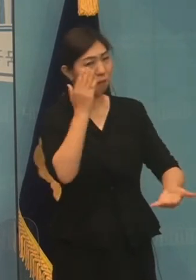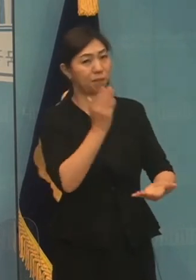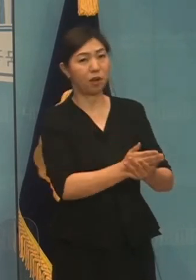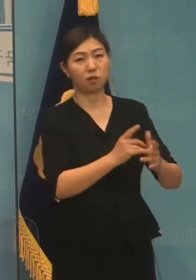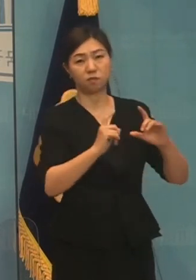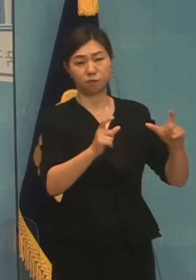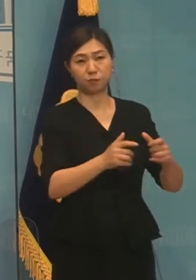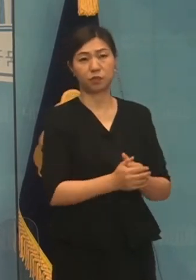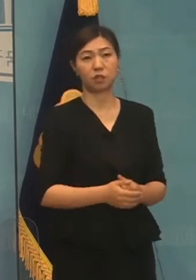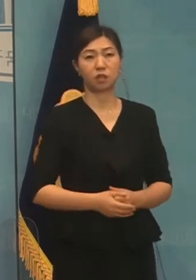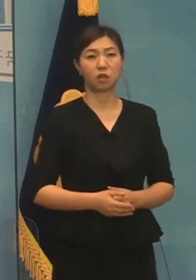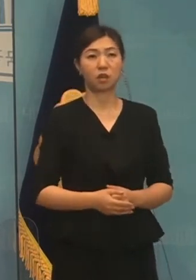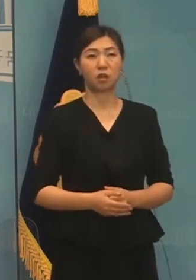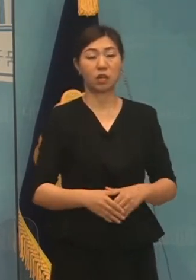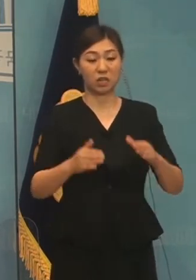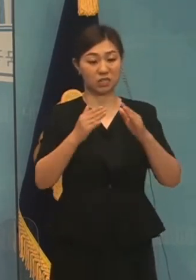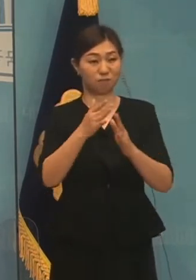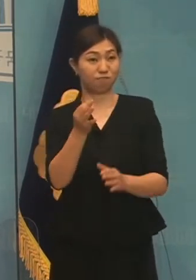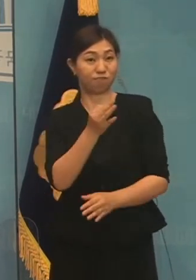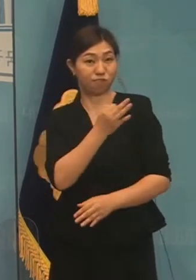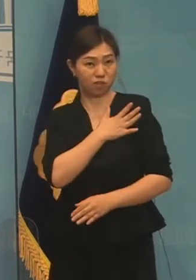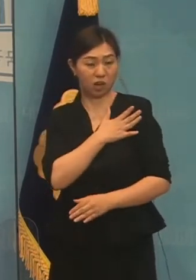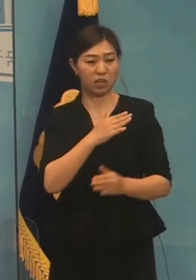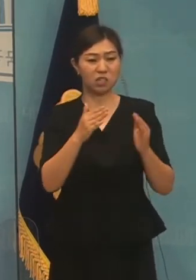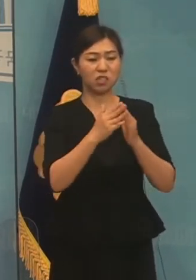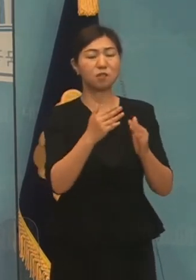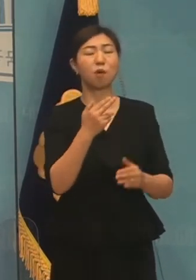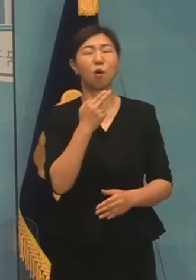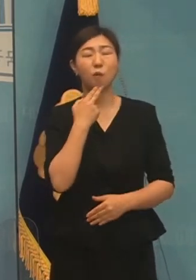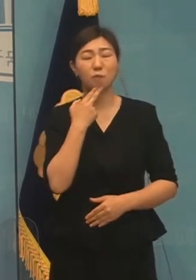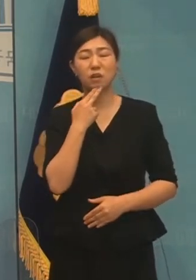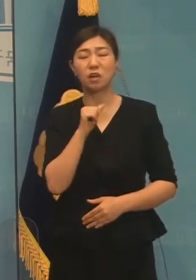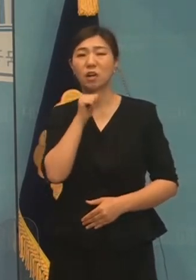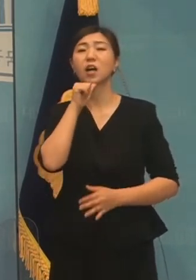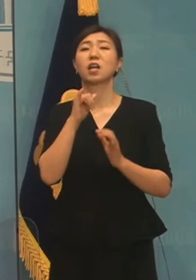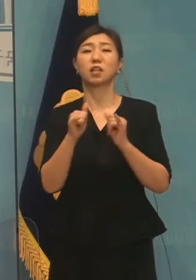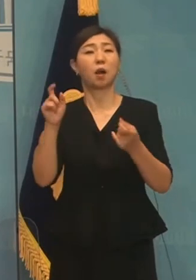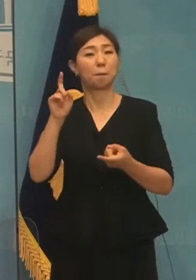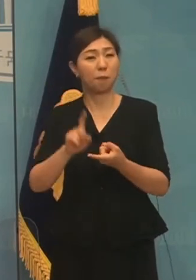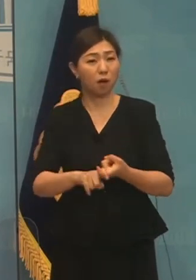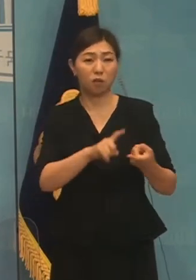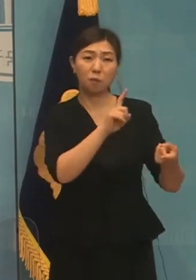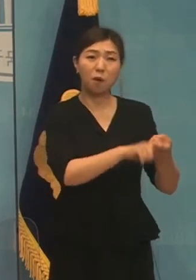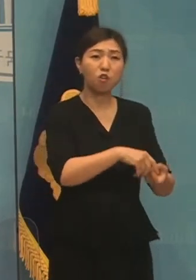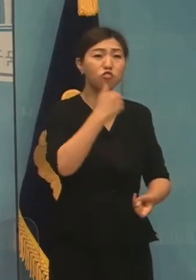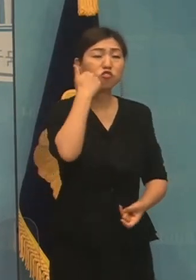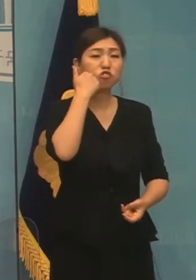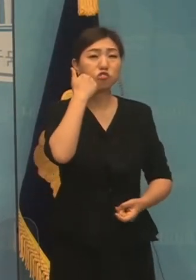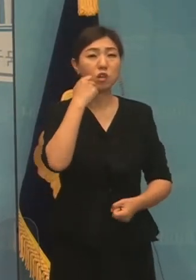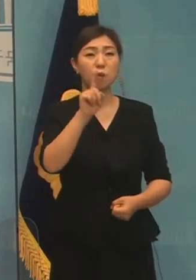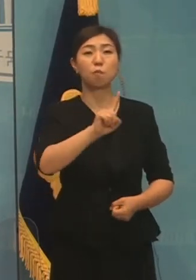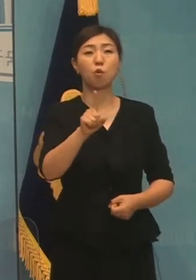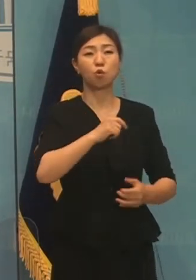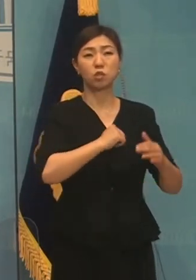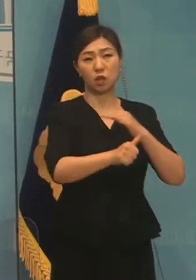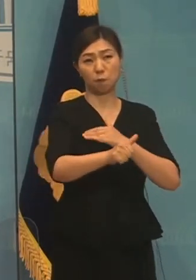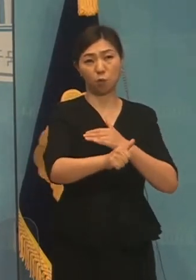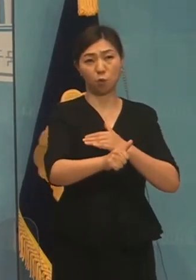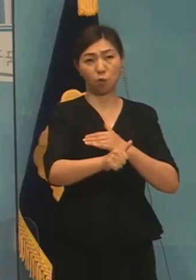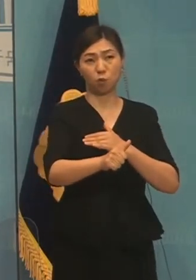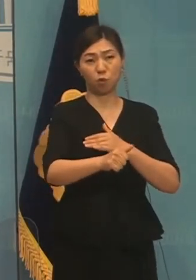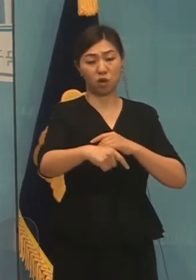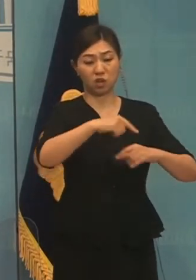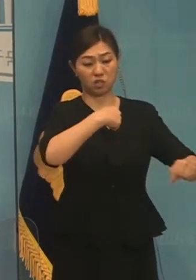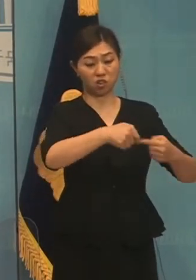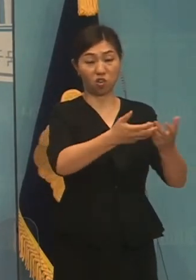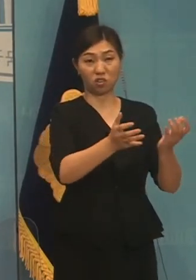부동산 부자냐, 집 없는 세입자냐, 더불어민주당은 누구를 대표하는 정당이 될